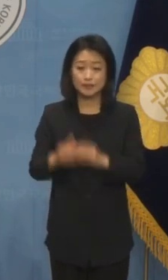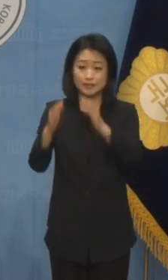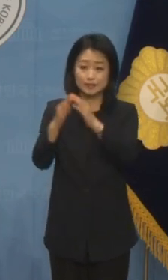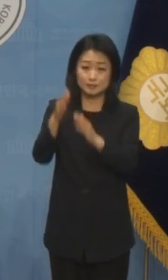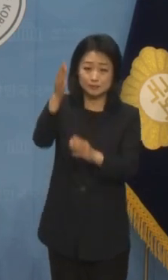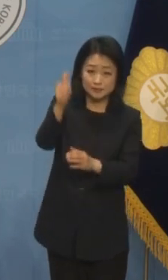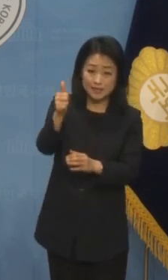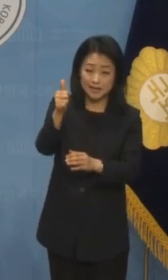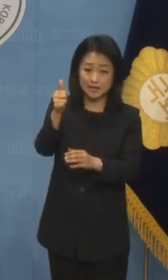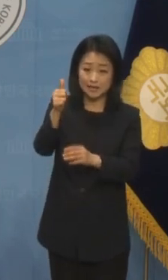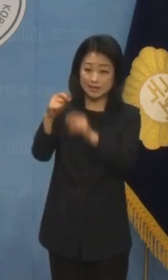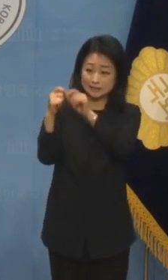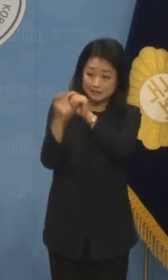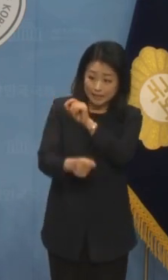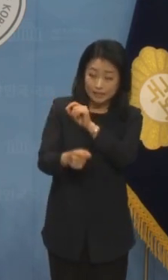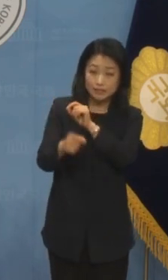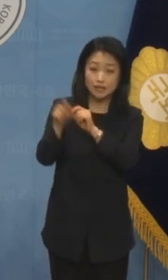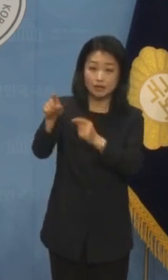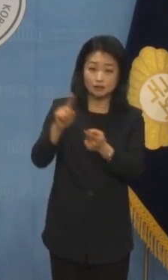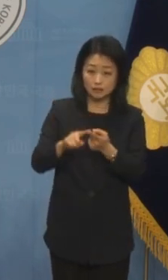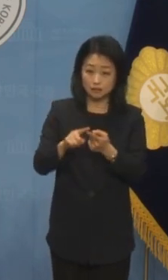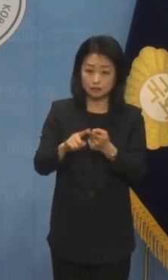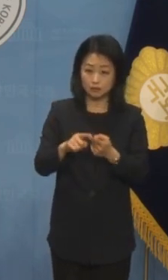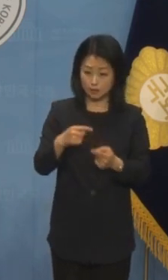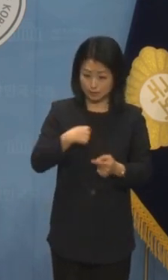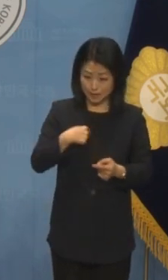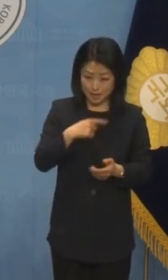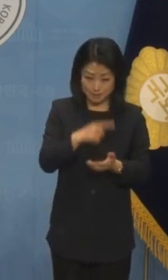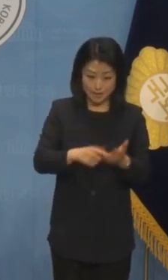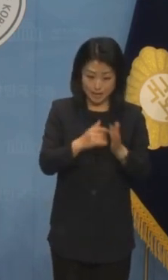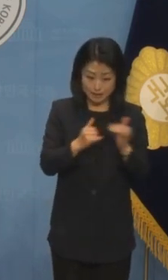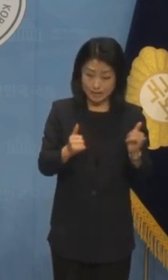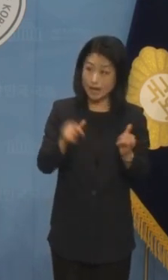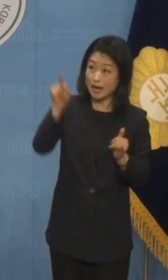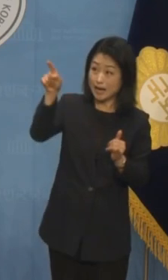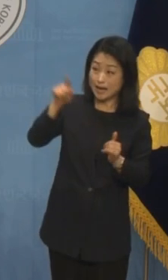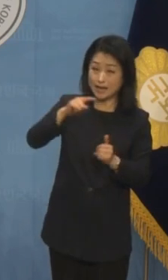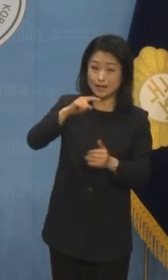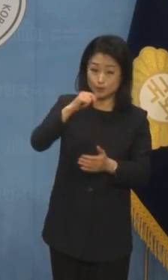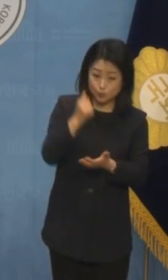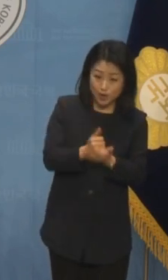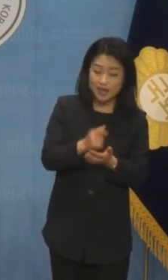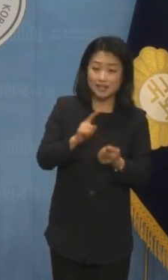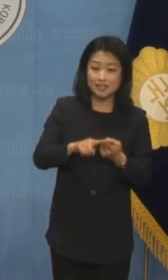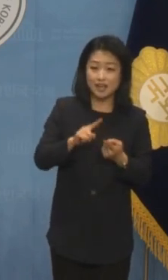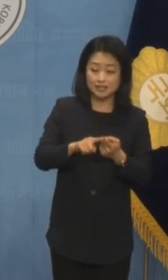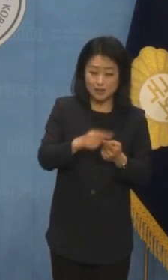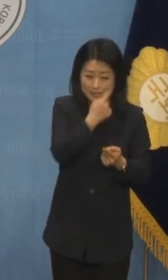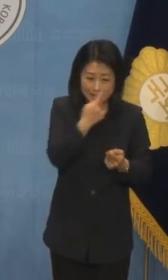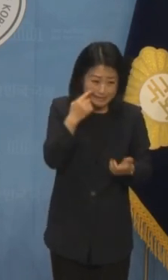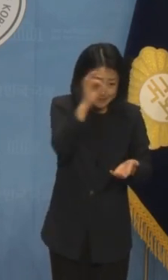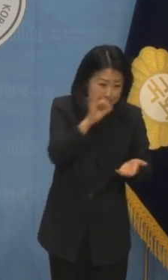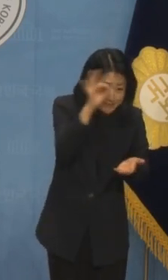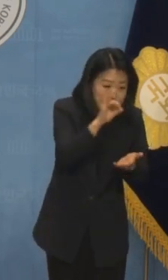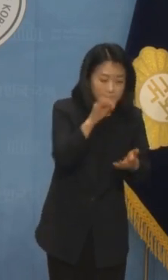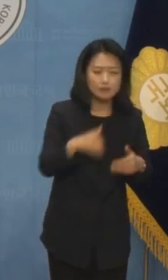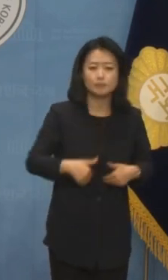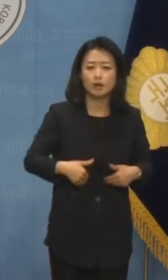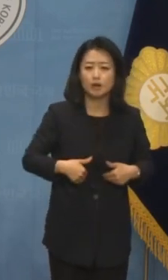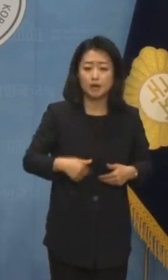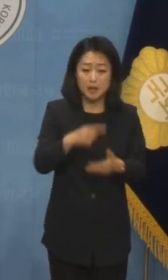입증할 책임을 임차인에게 떠넘기고 특별법 피해자 인정받지 못하면 아무것도 해주지 않습니다.